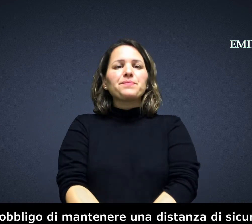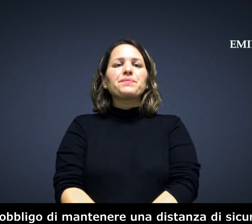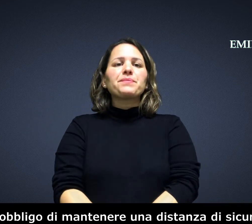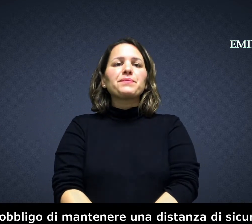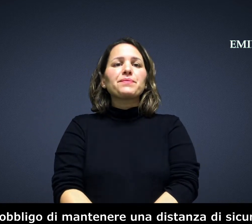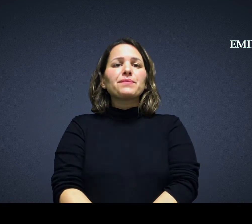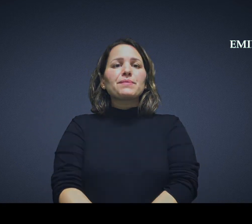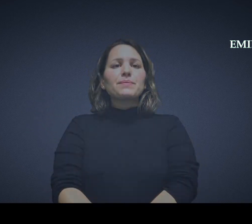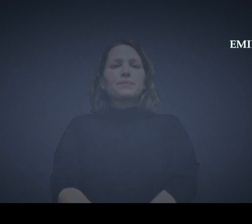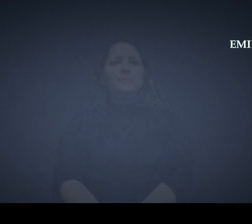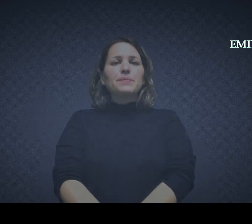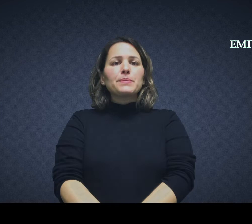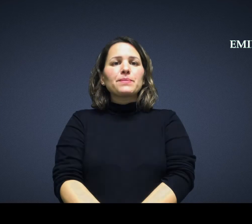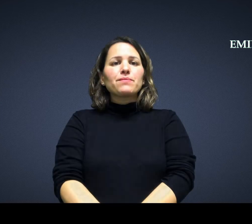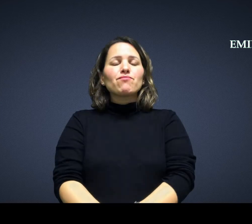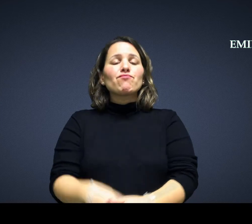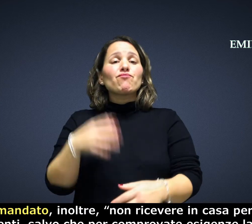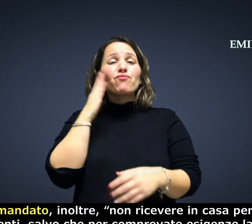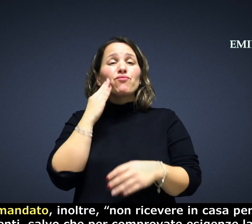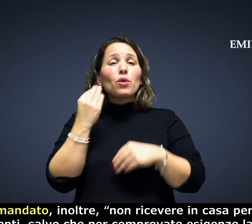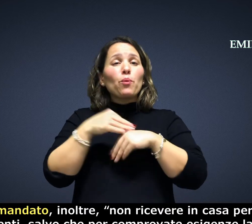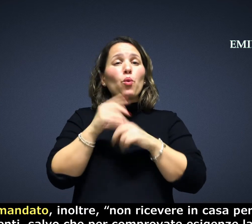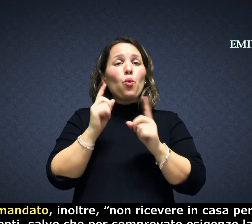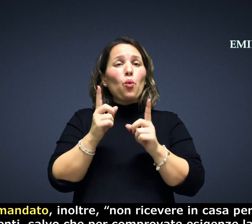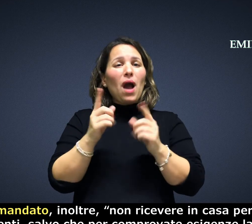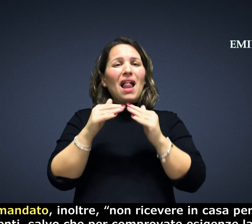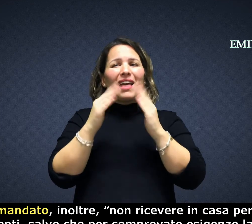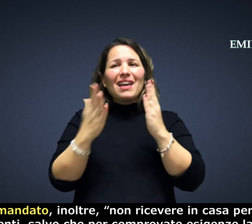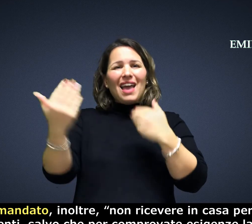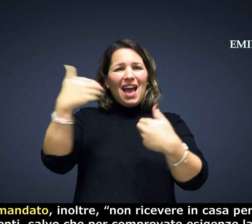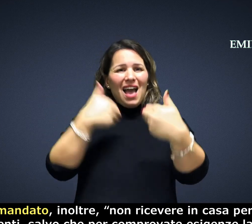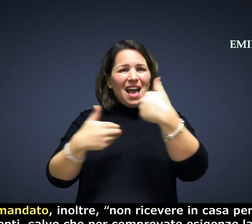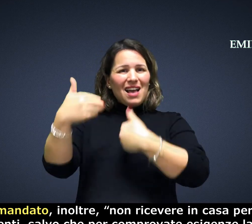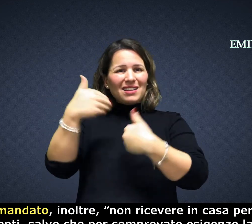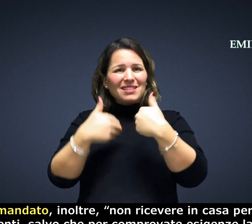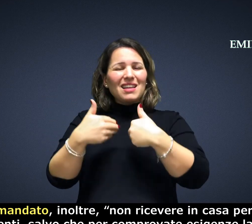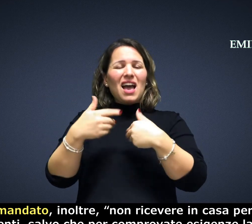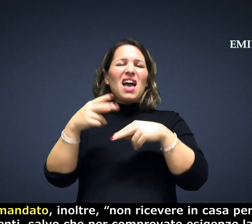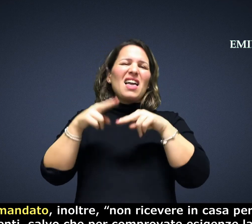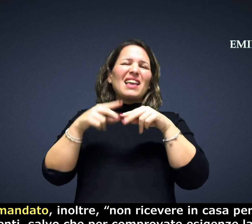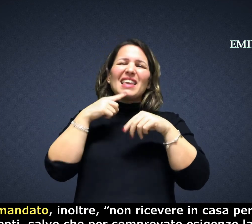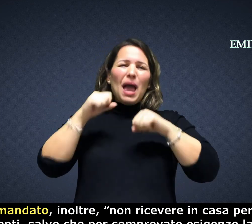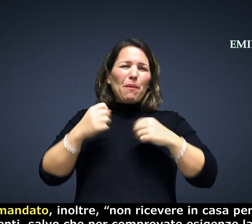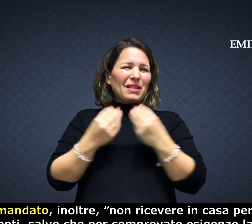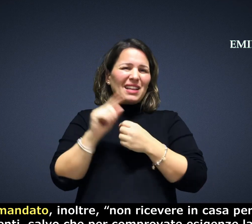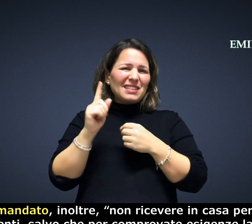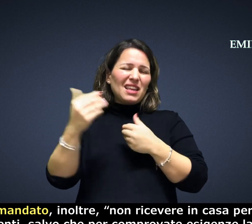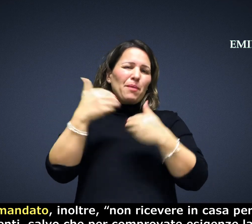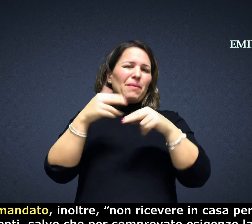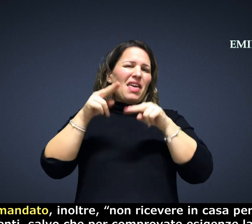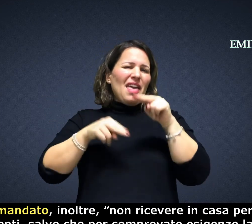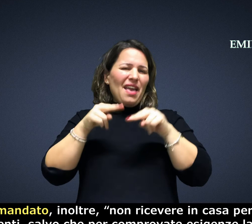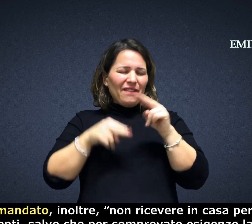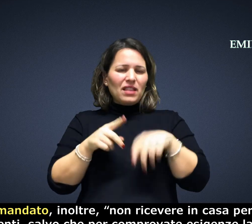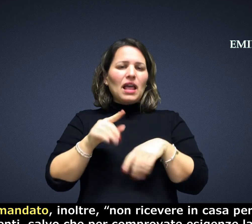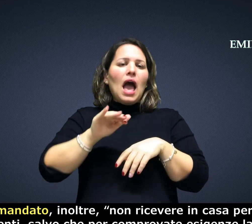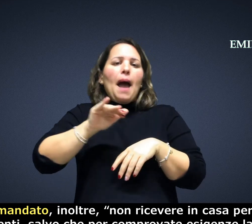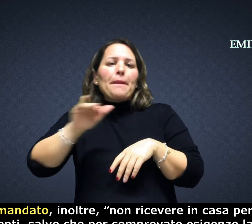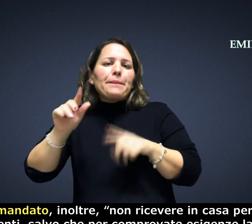metro. Sarebbe raccomandato inoltre non ricevere in casa persone diverse dai conviventi, salvo che per comprovate esigenze